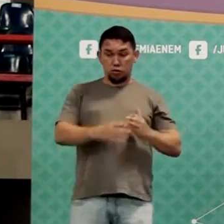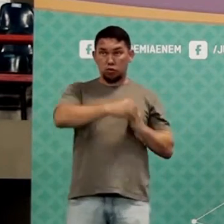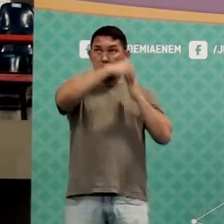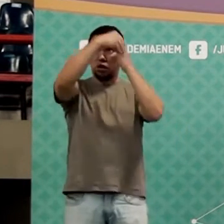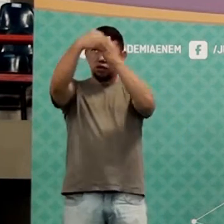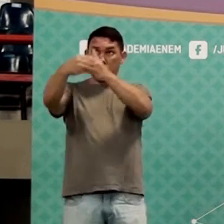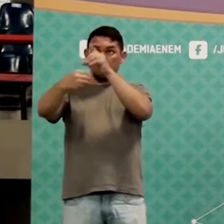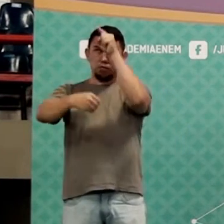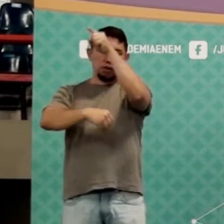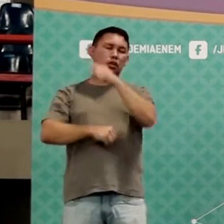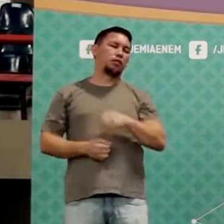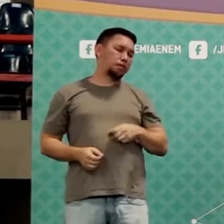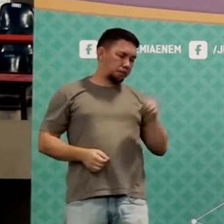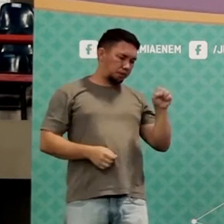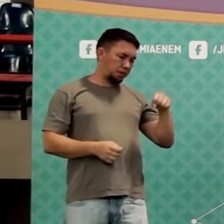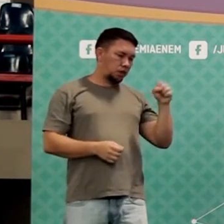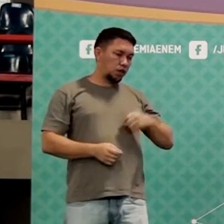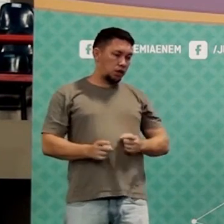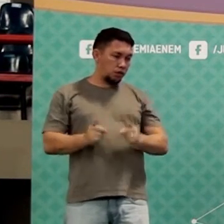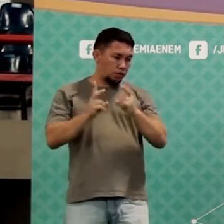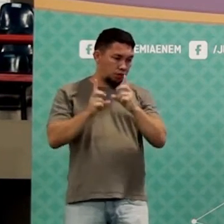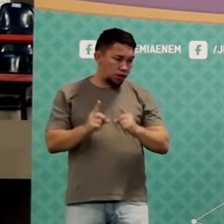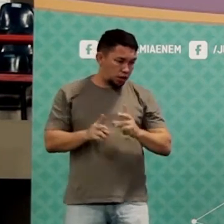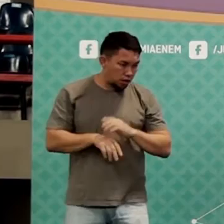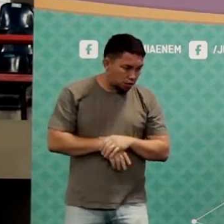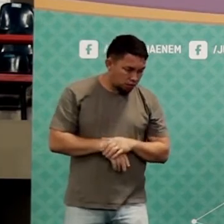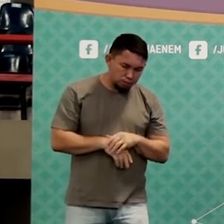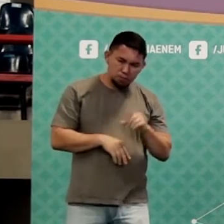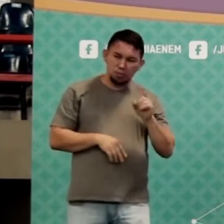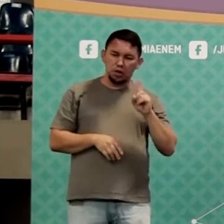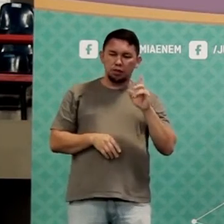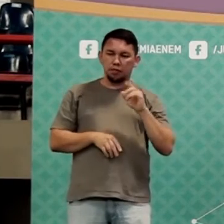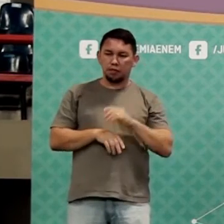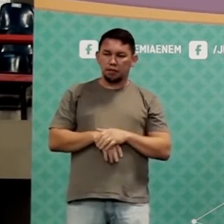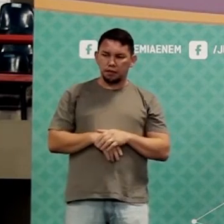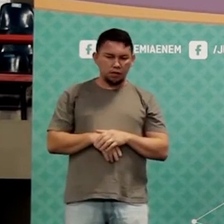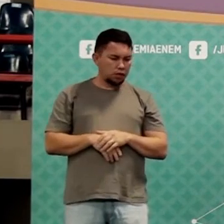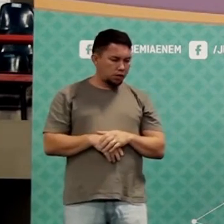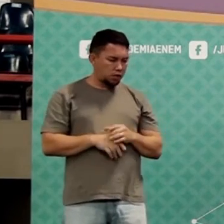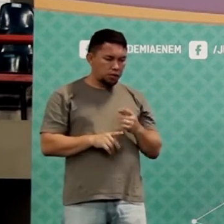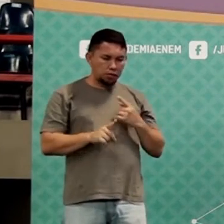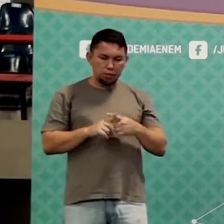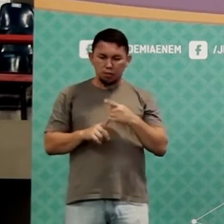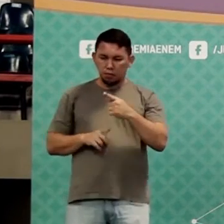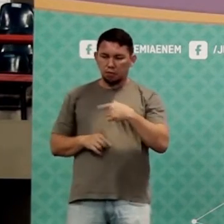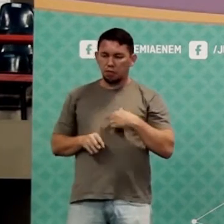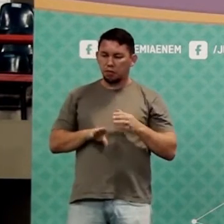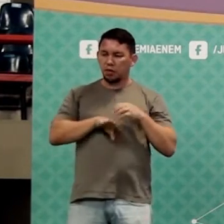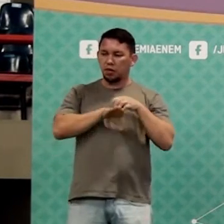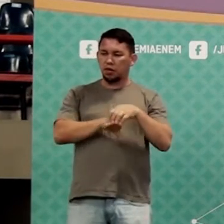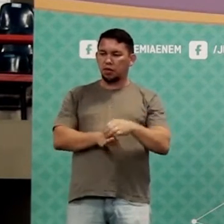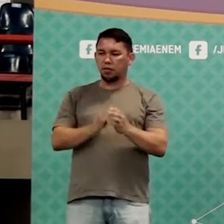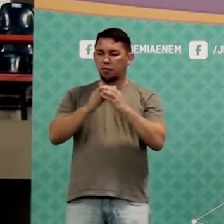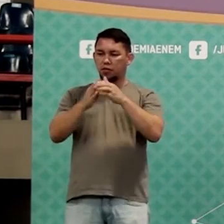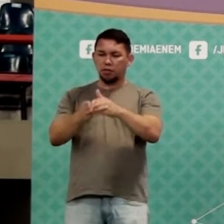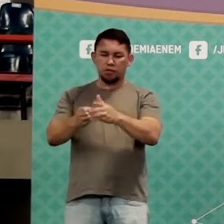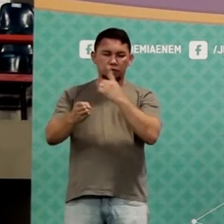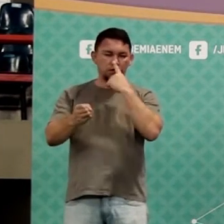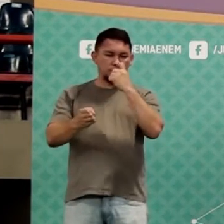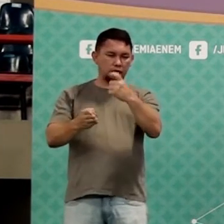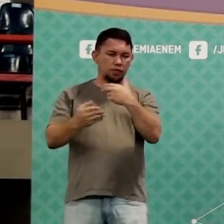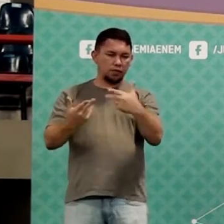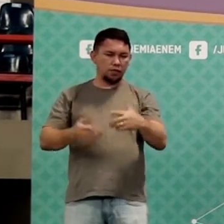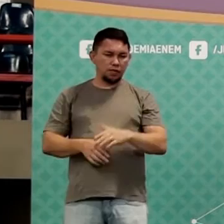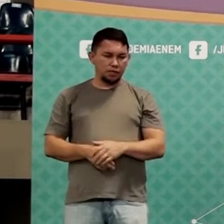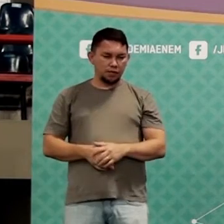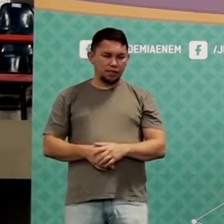lá? Levou. Vendeu? Não. Vale, por quê? Porque a bicha apodreceu no meio do caminho. Já pensou,